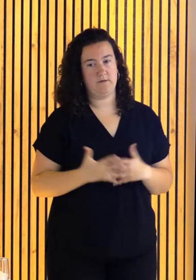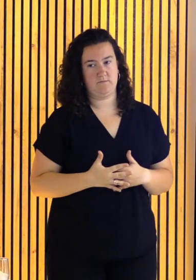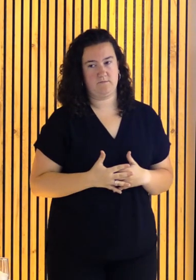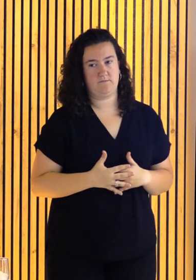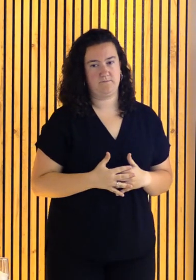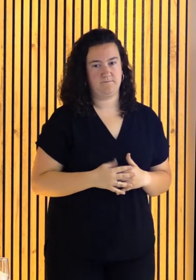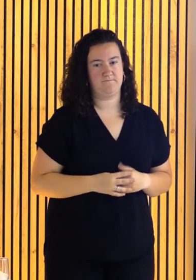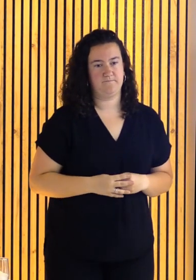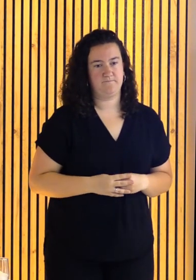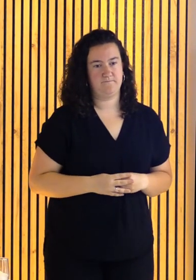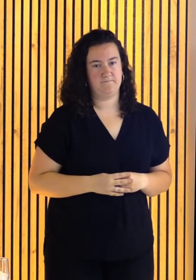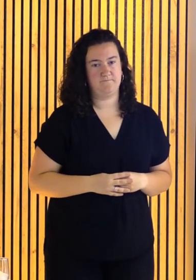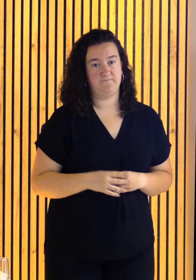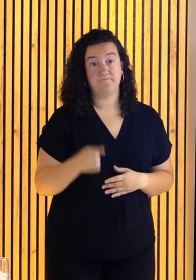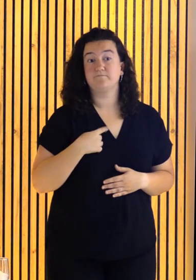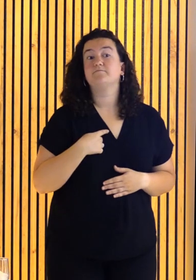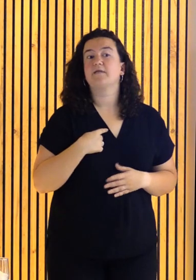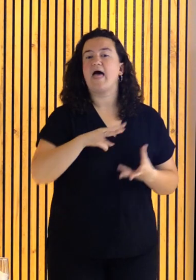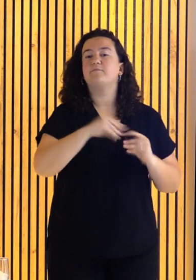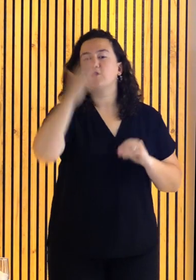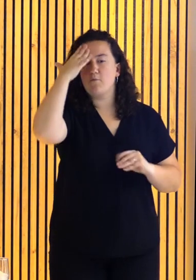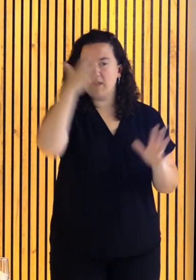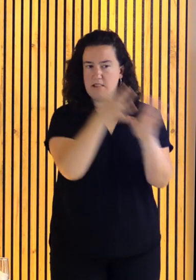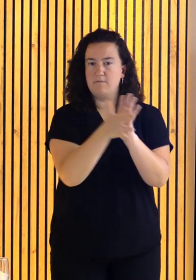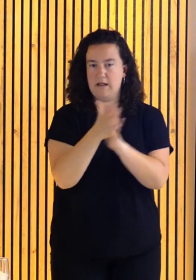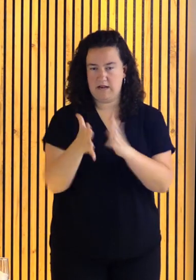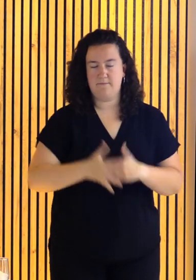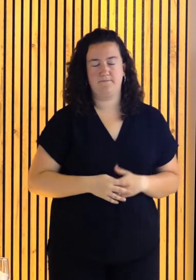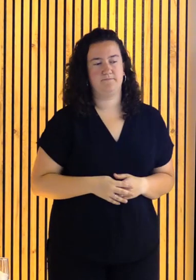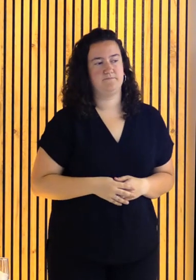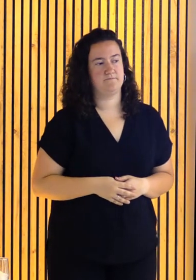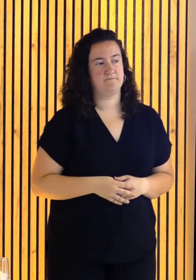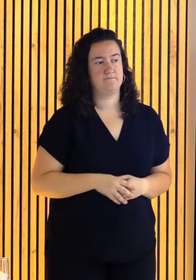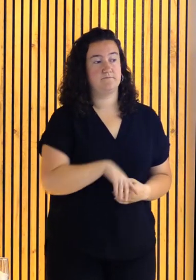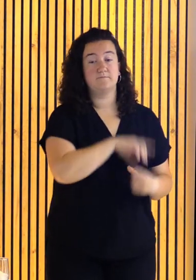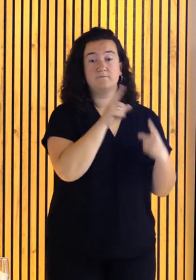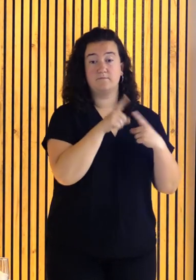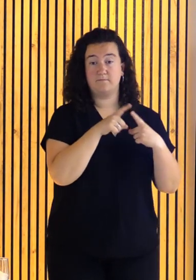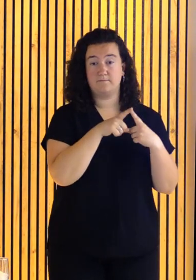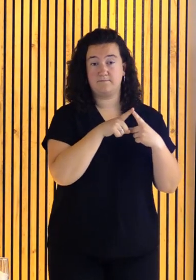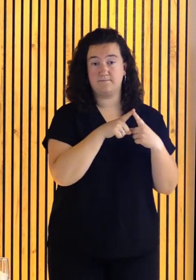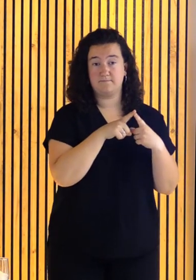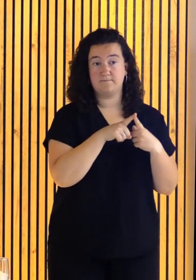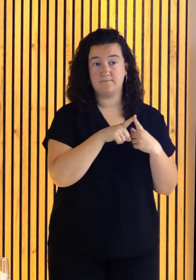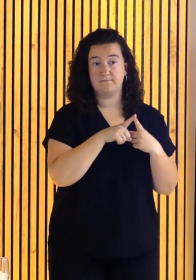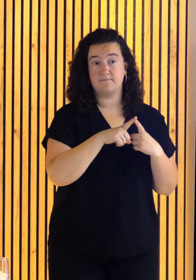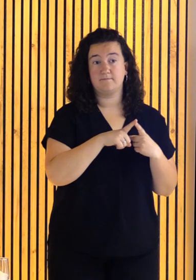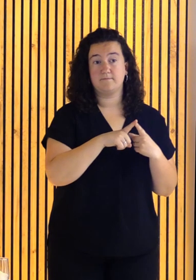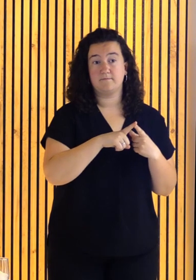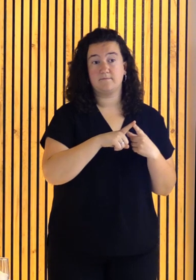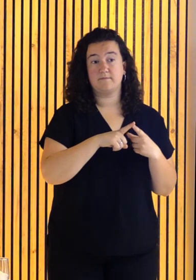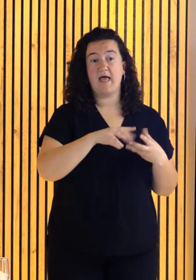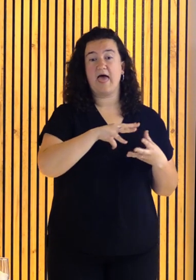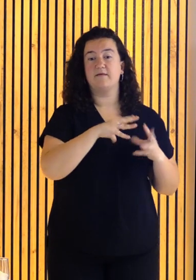azalduko hauek, azalduko ditudanak dira. Batetik, moldatu egin du hizkuntza